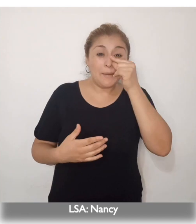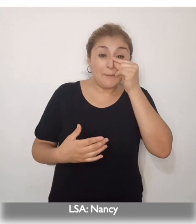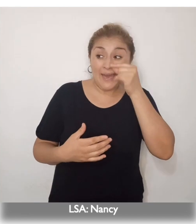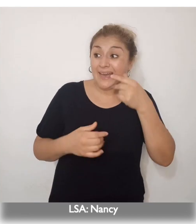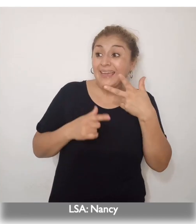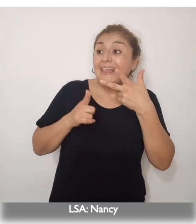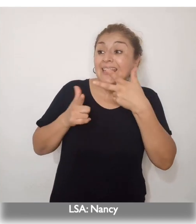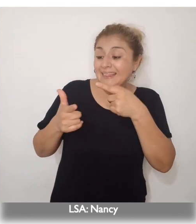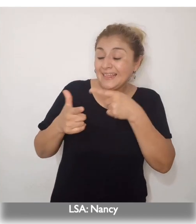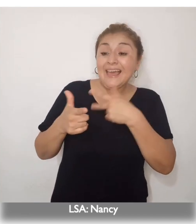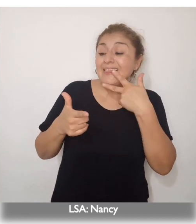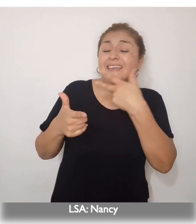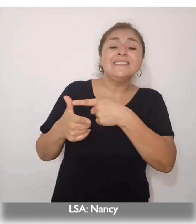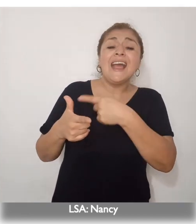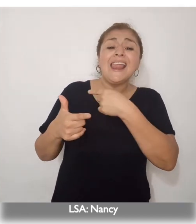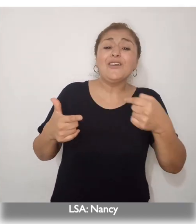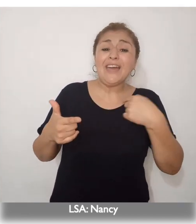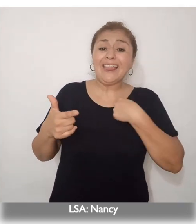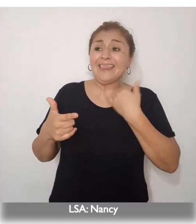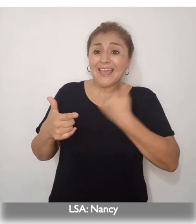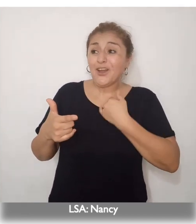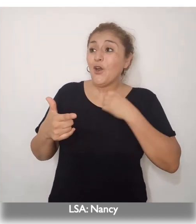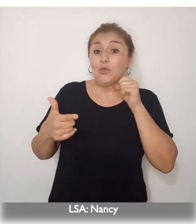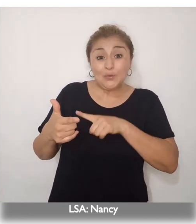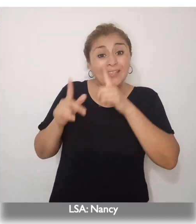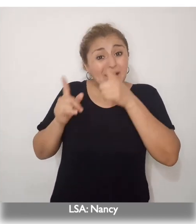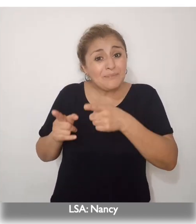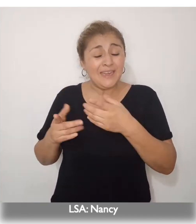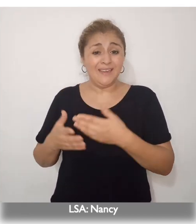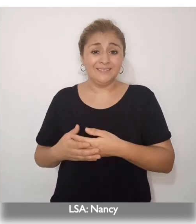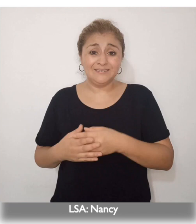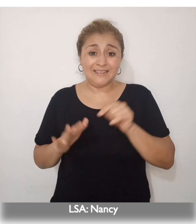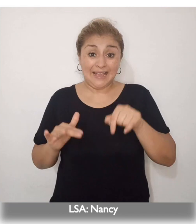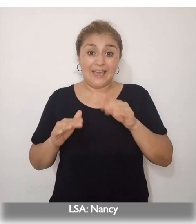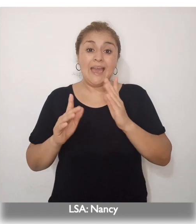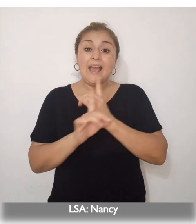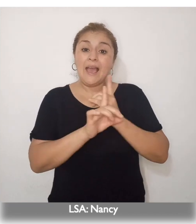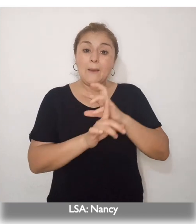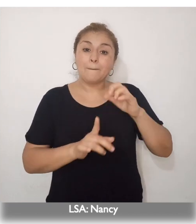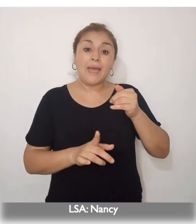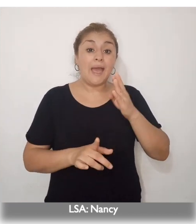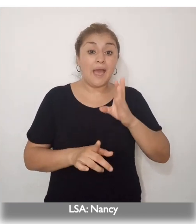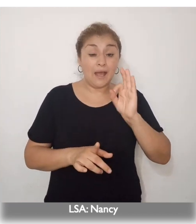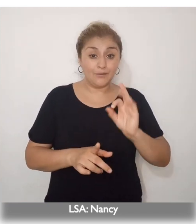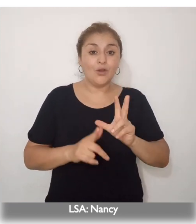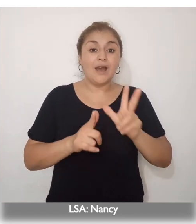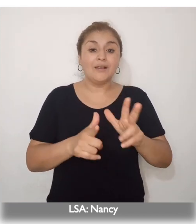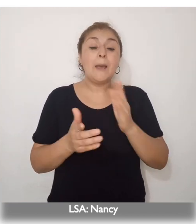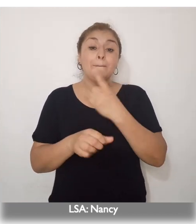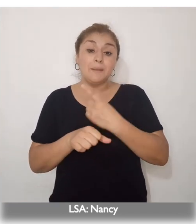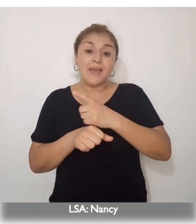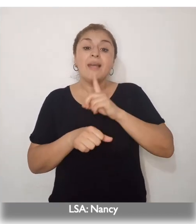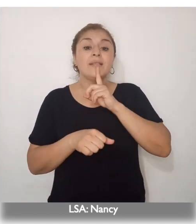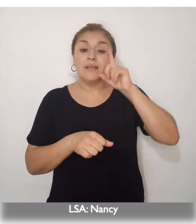un lugar de privilegio el apóstol Pablo dice lo siguiente en primera de Timoteo